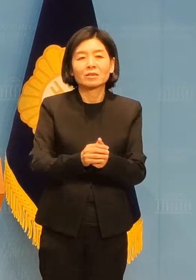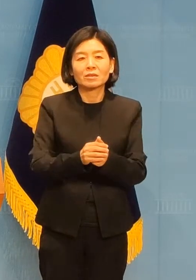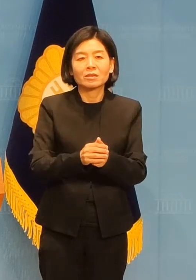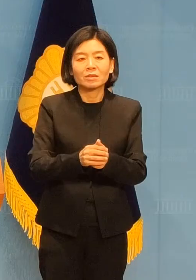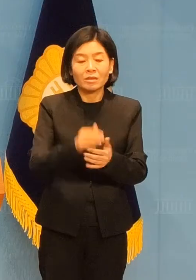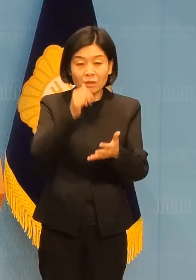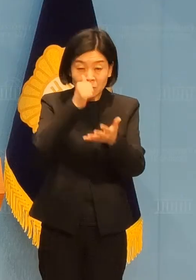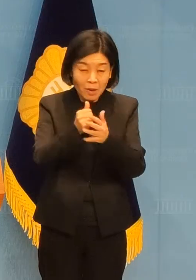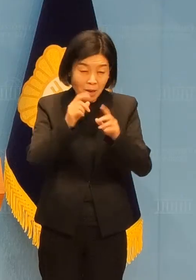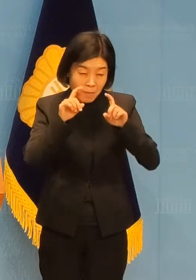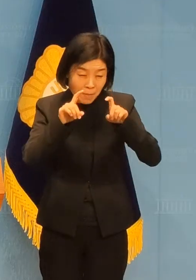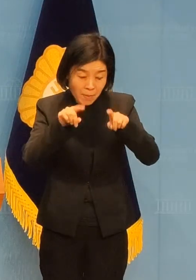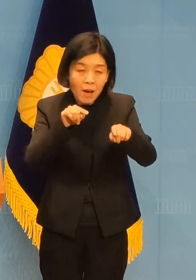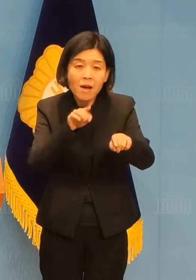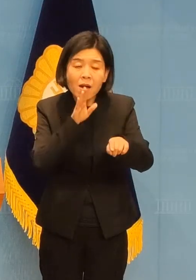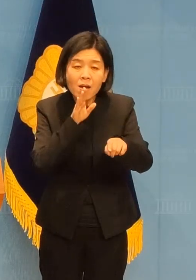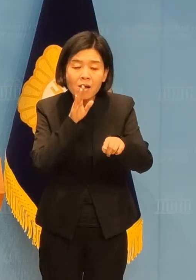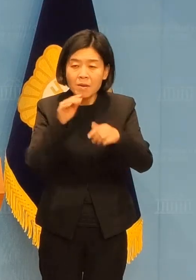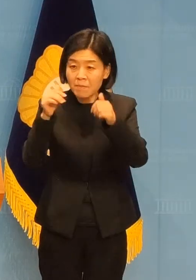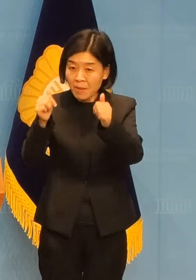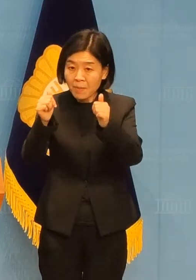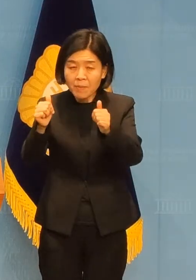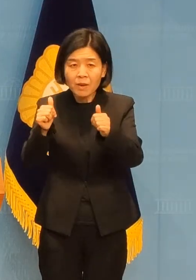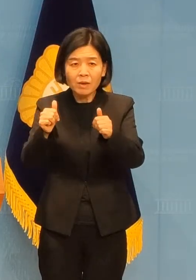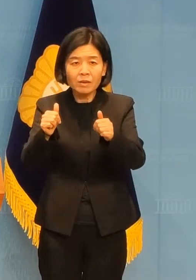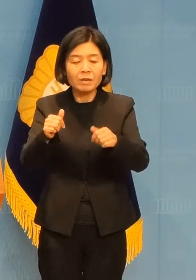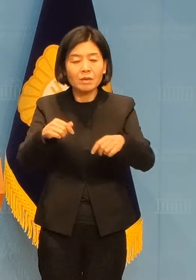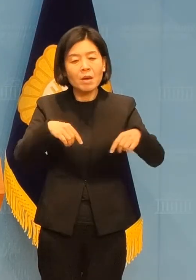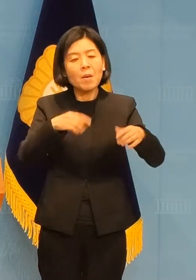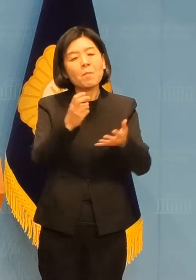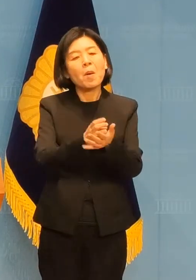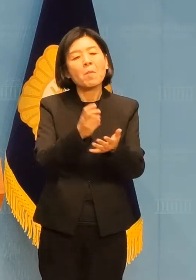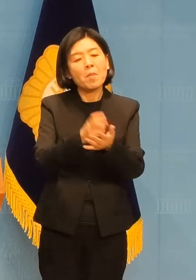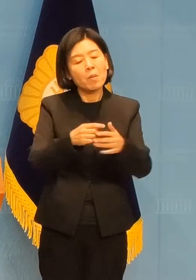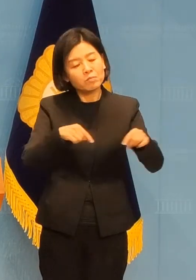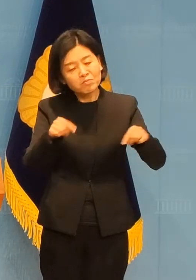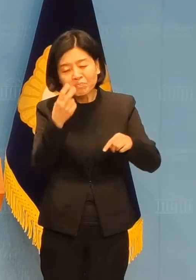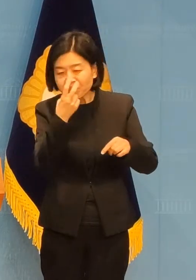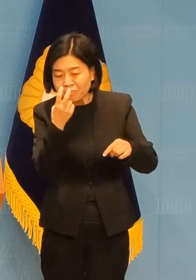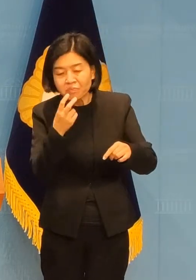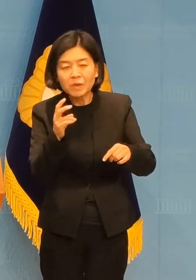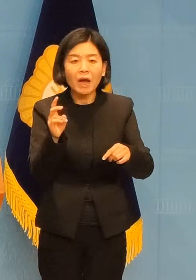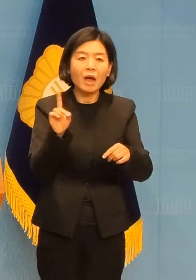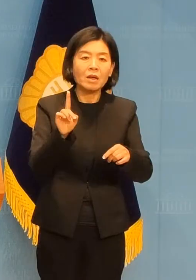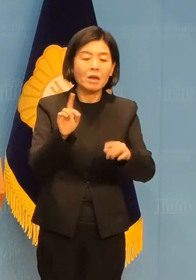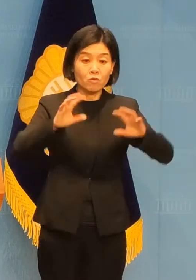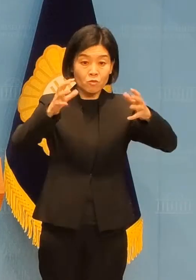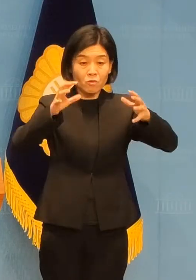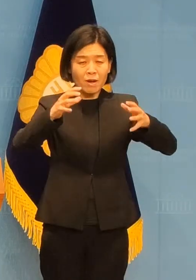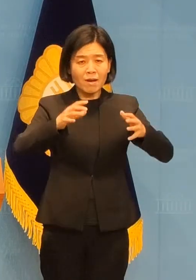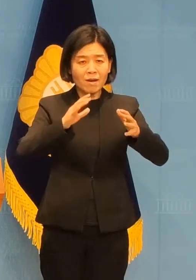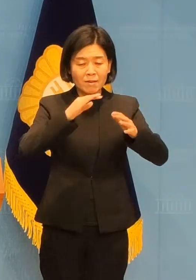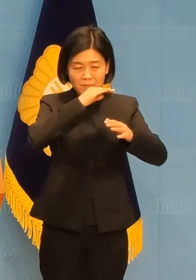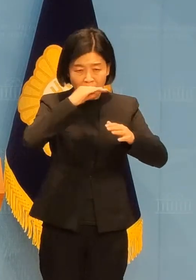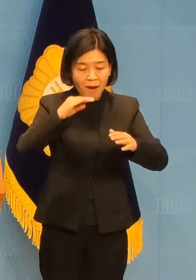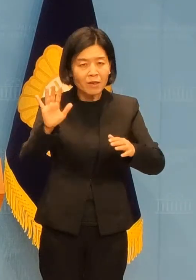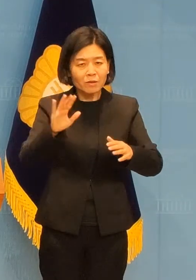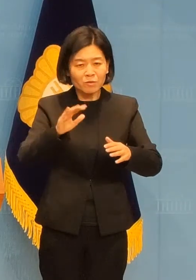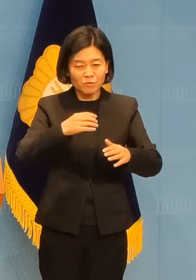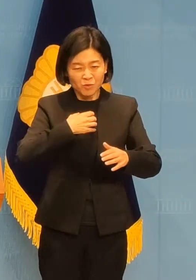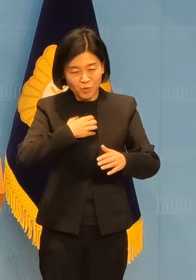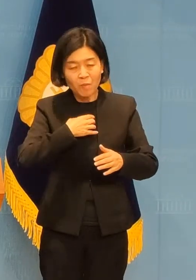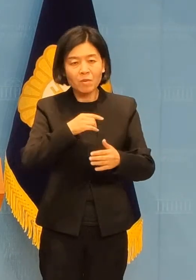사법적 판단은 단순한 법리 해석이 아니라 국가 질서를 위협한 역사적 사건에 대한